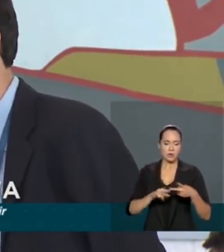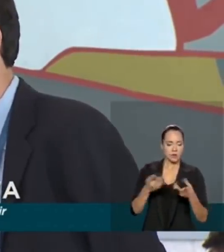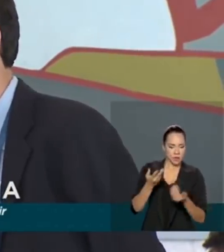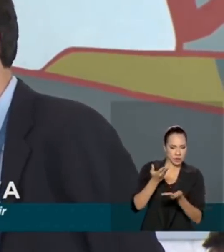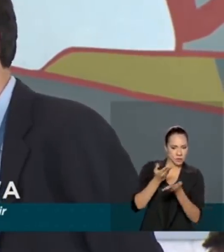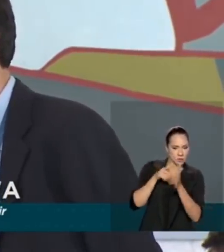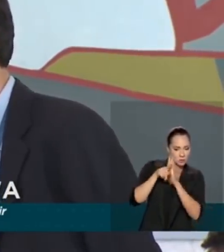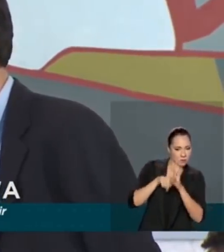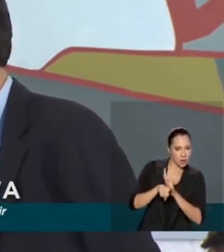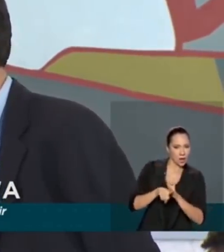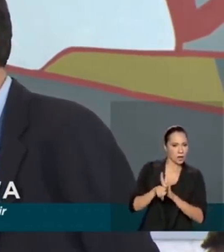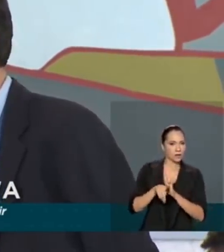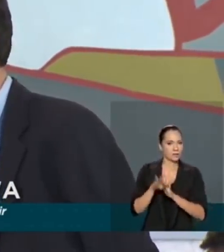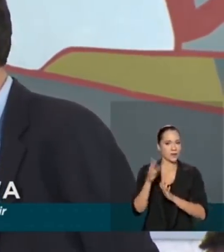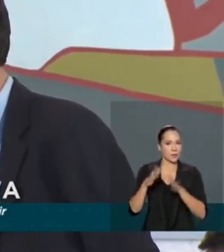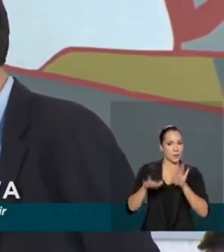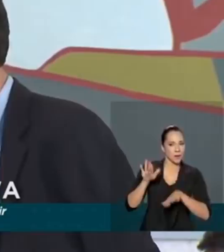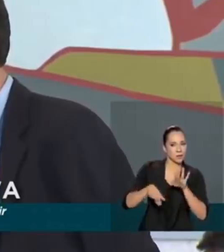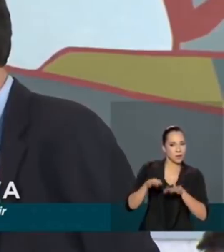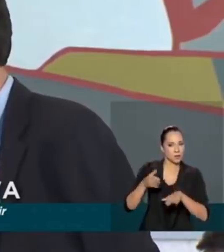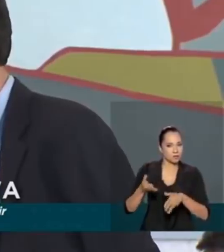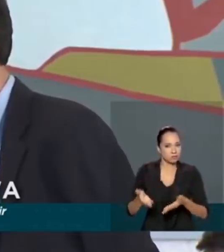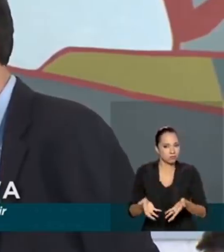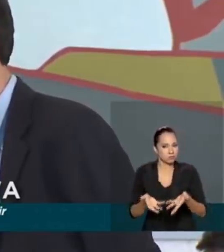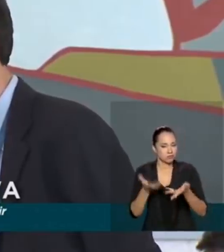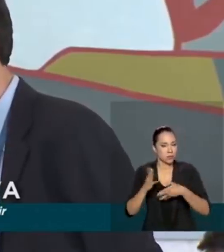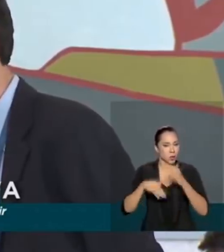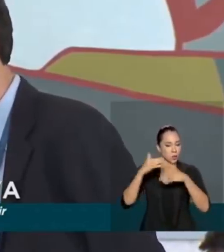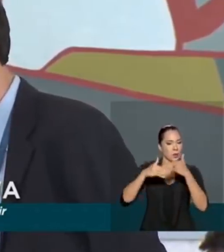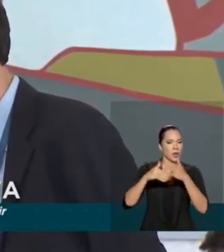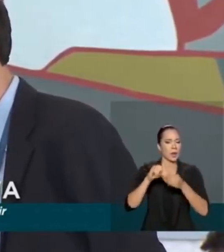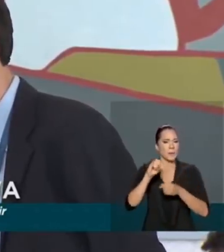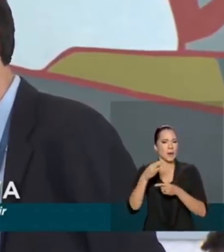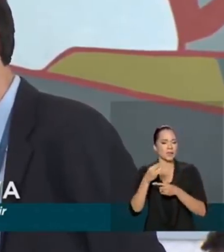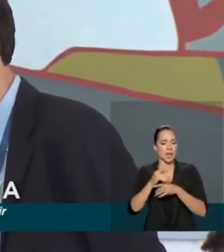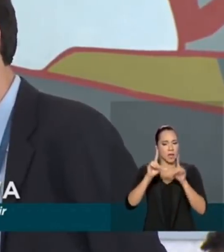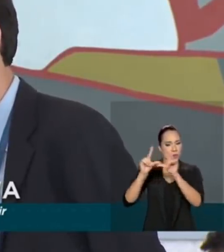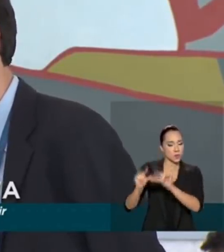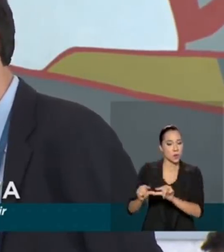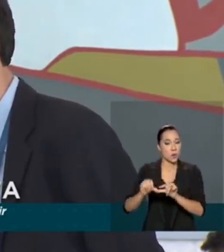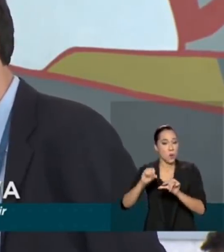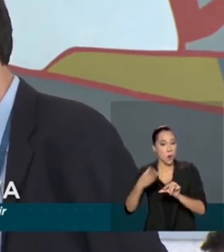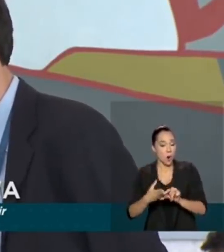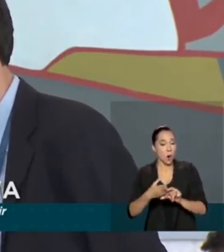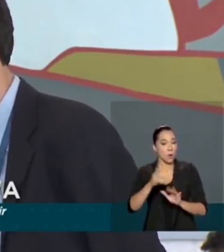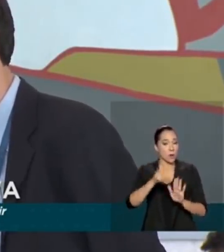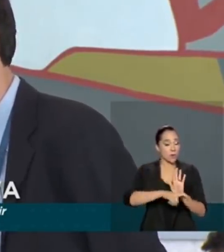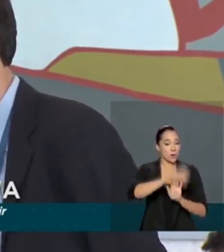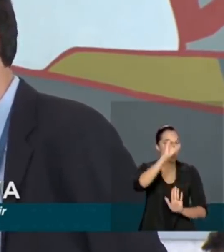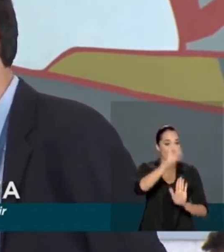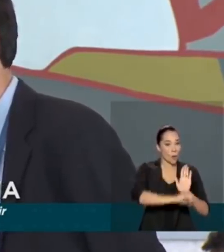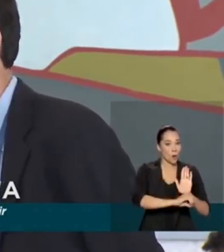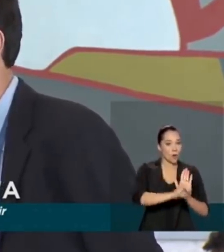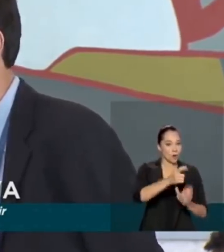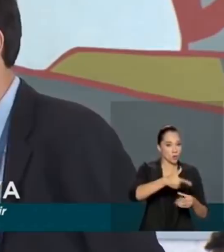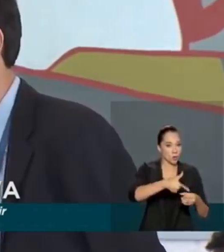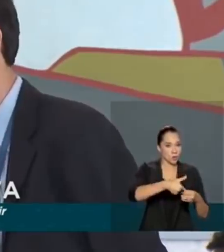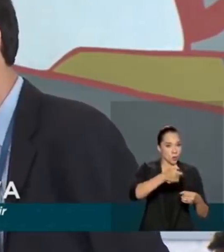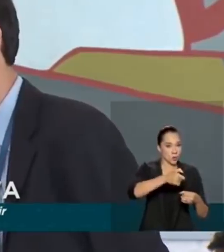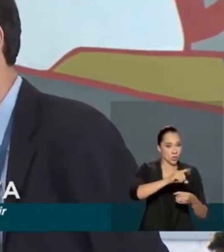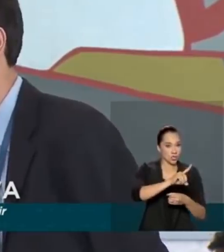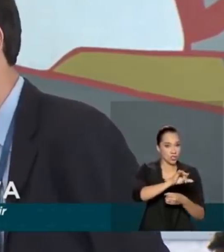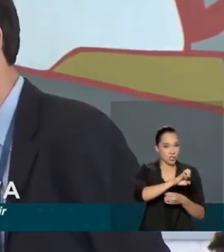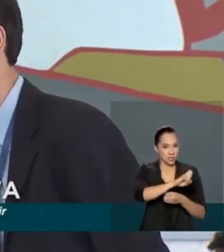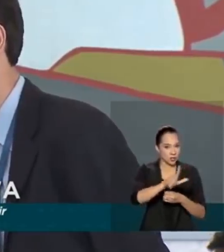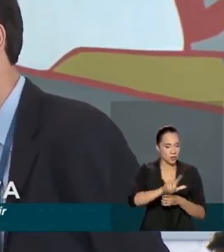crescimento, mas o que está sendo estudado é uma redução ou zerar o imposto que incide sobre o diesel? E qual seria a